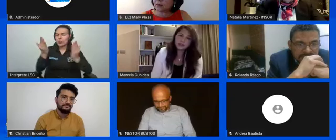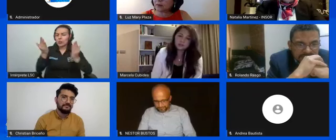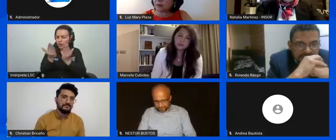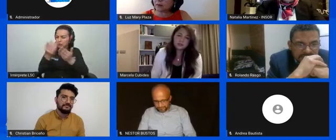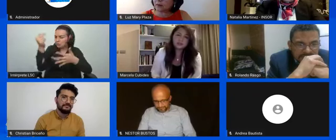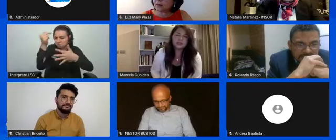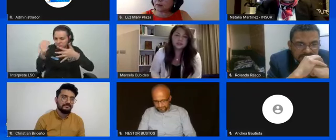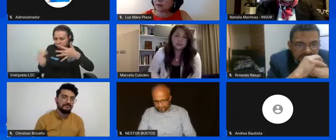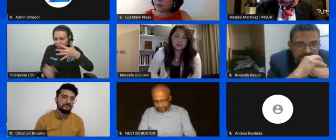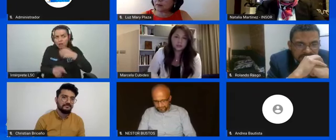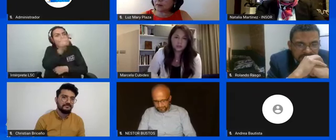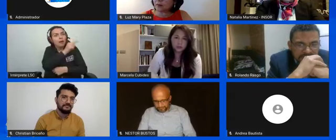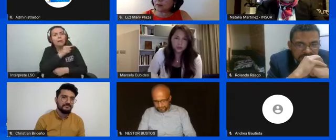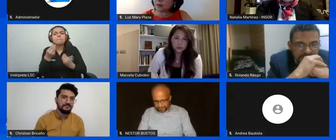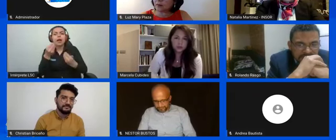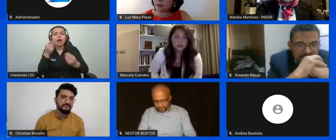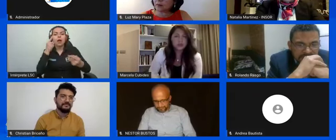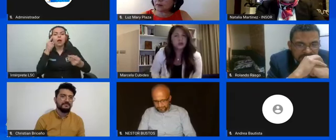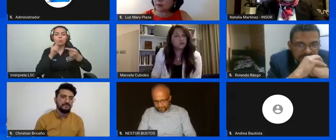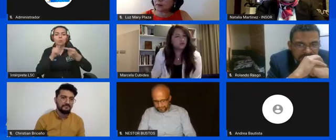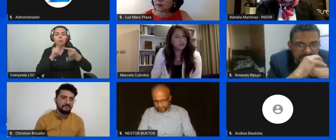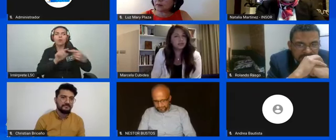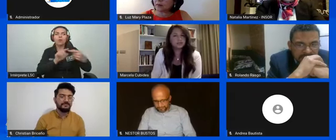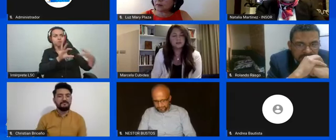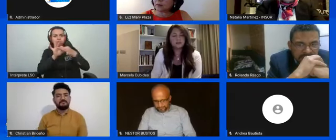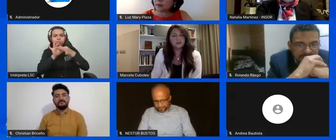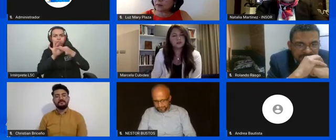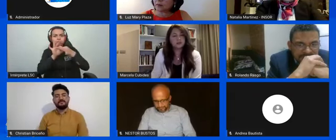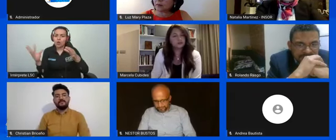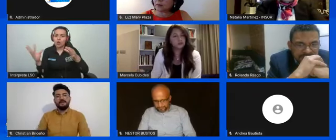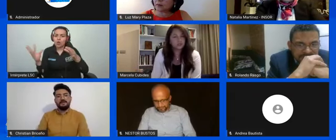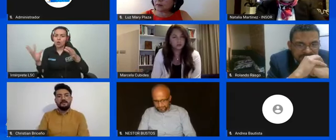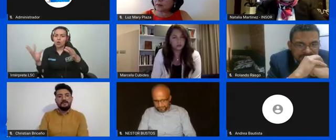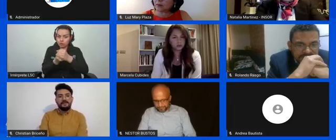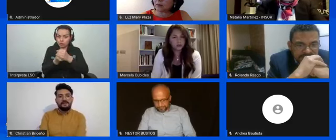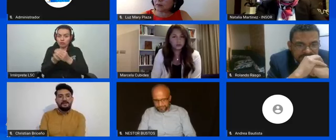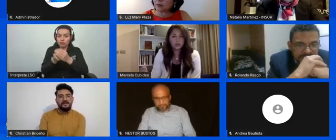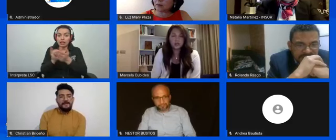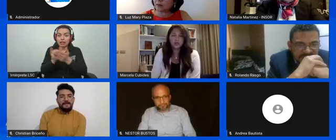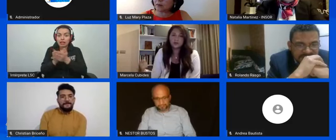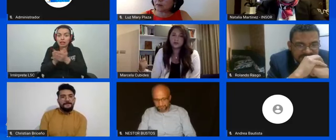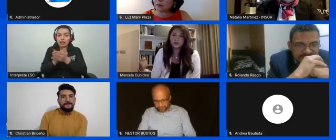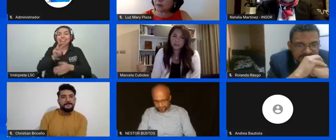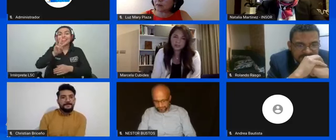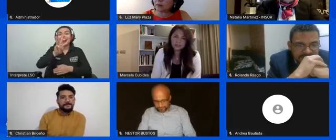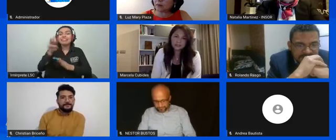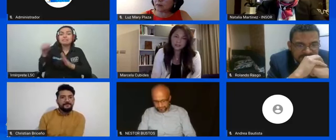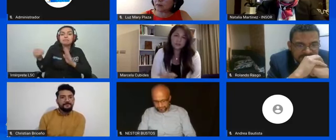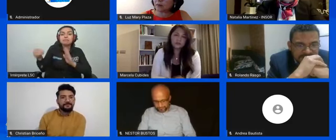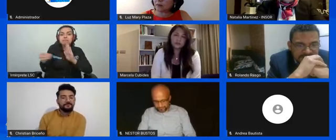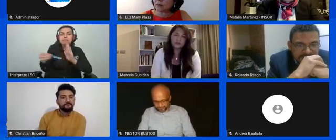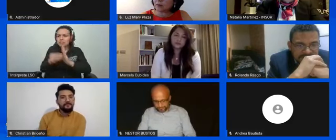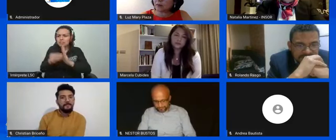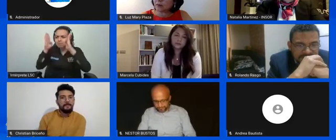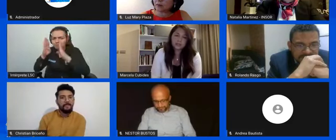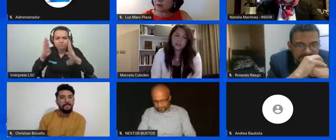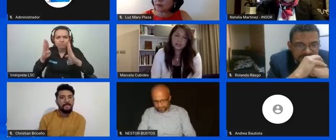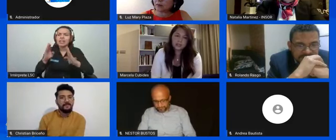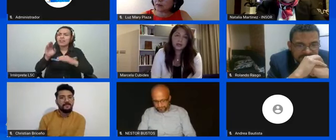Allá llegamos a más de 3.000 servidores públicos, con ferias de servicio al ciudadano en los territorios, con ferias de